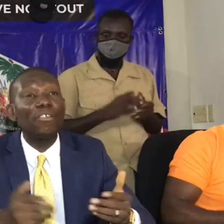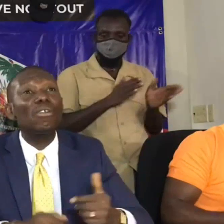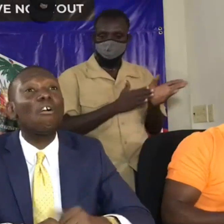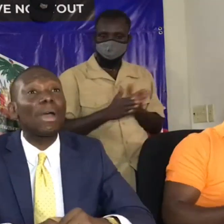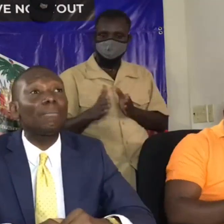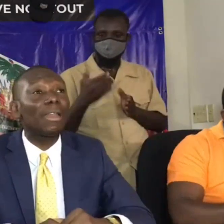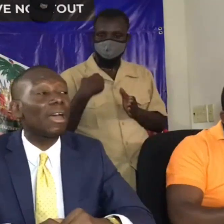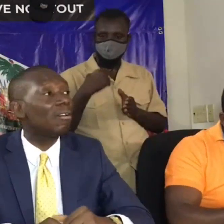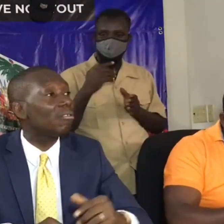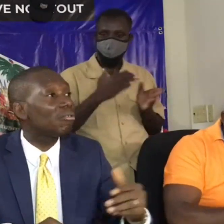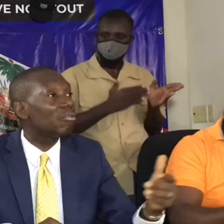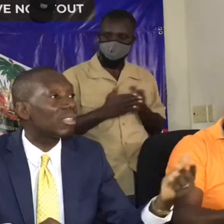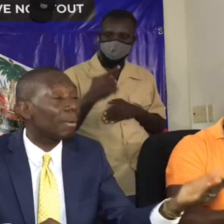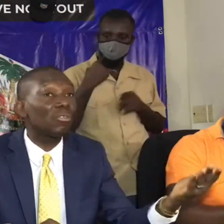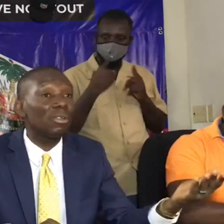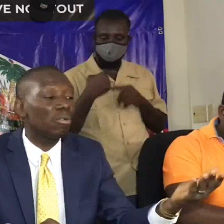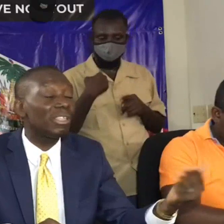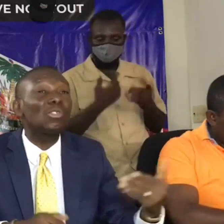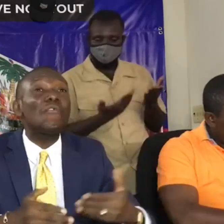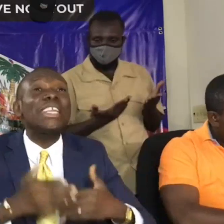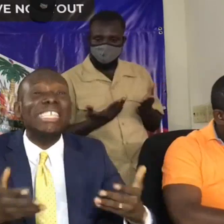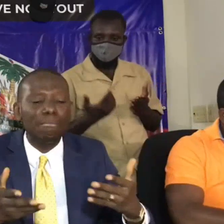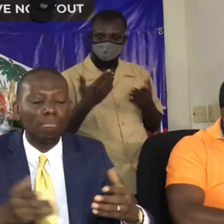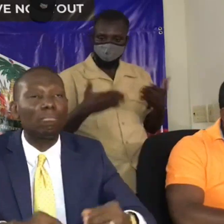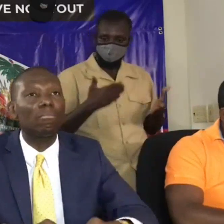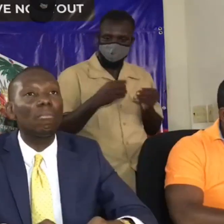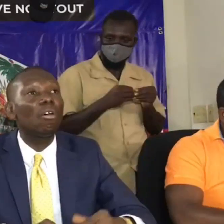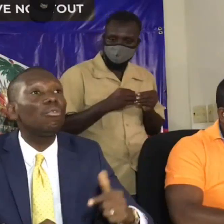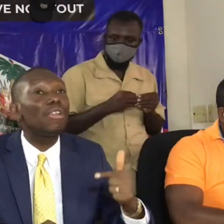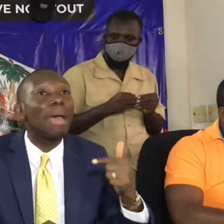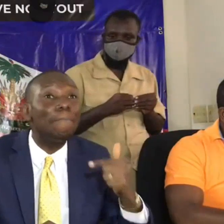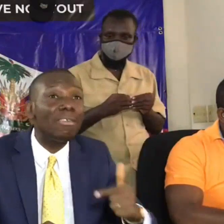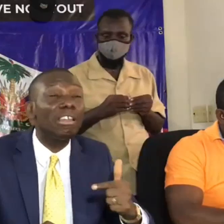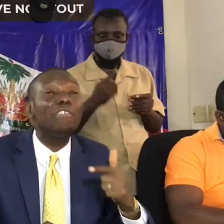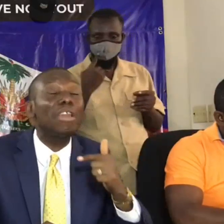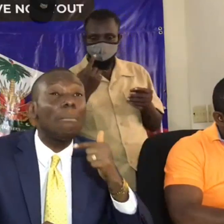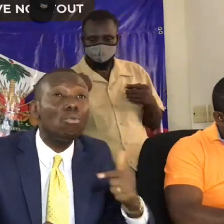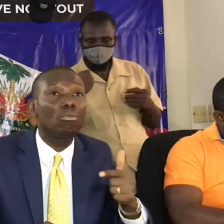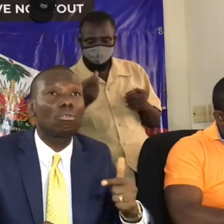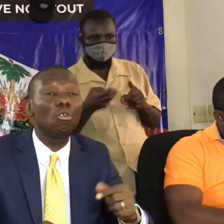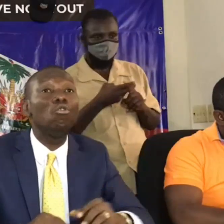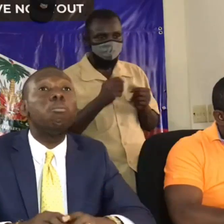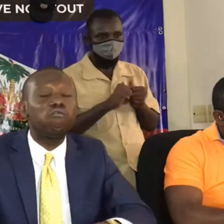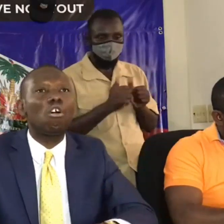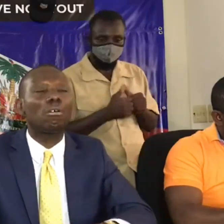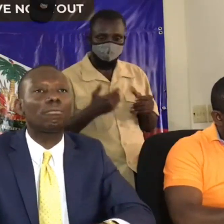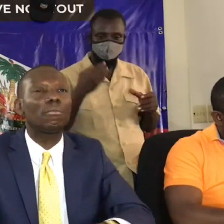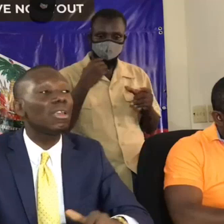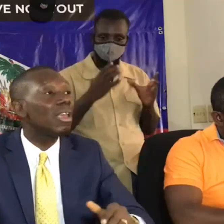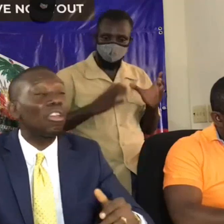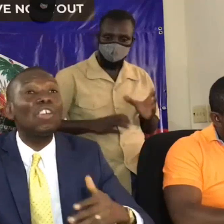bref, nous ne comprenons pas là que ces prisonniers politiques sont victimes d'un abus de